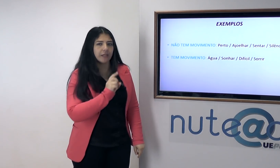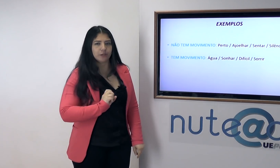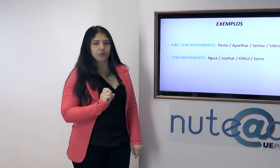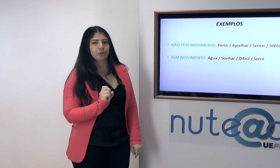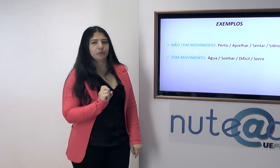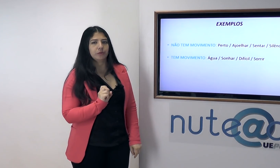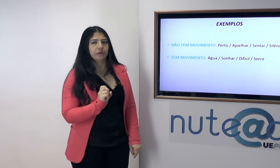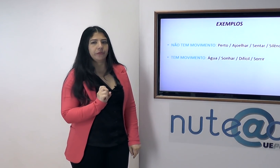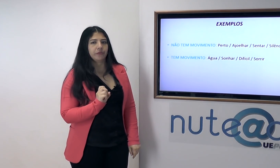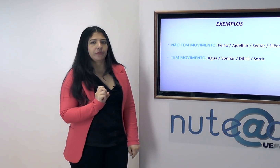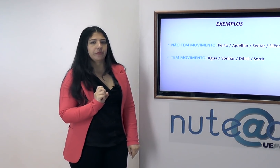silêncio.